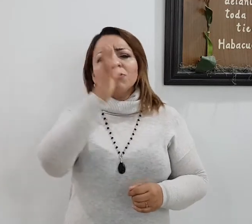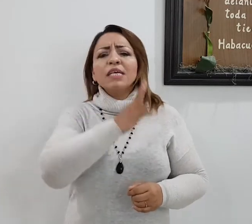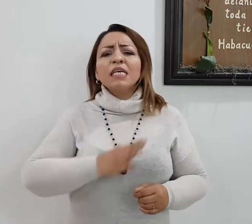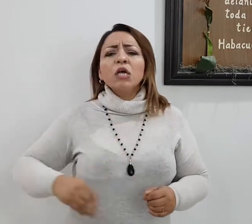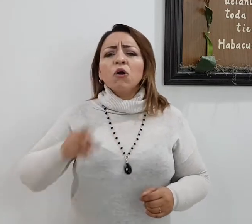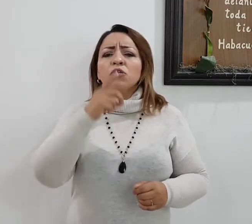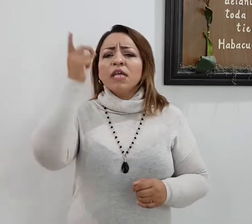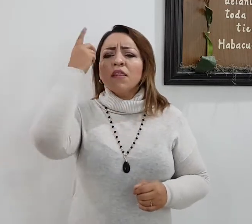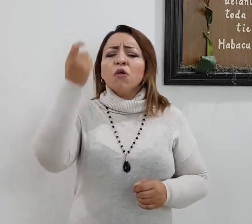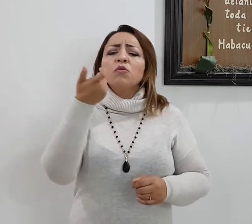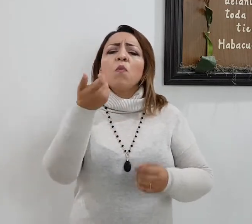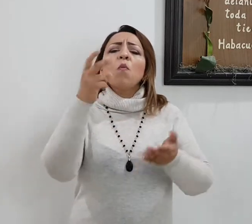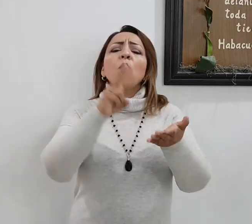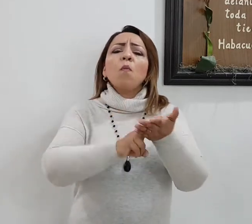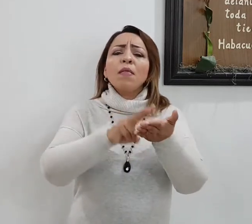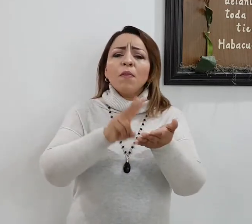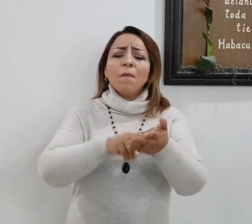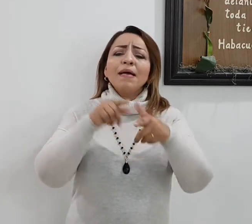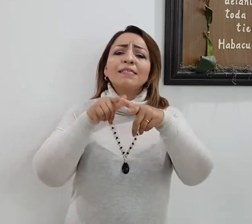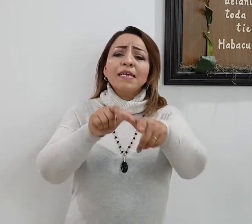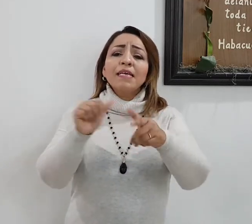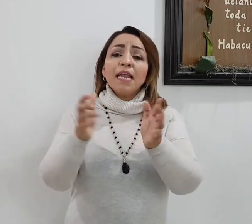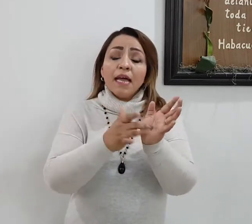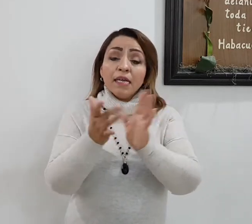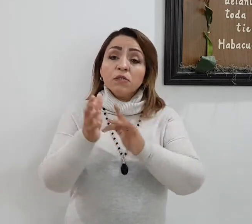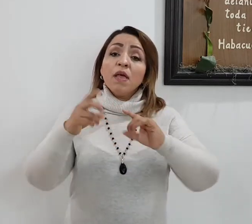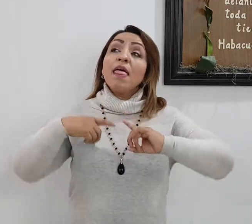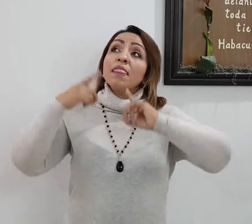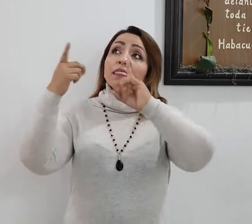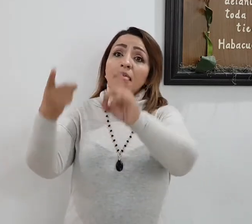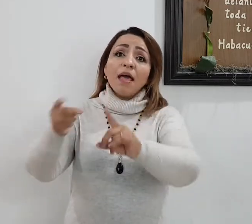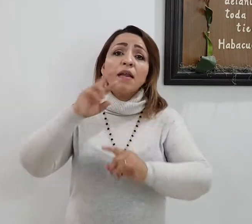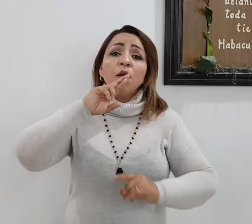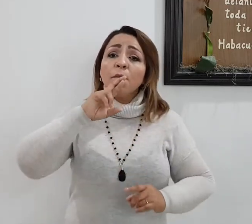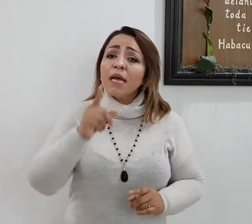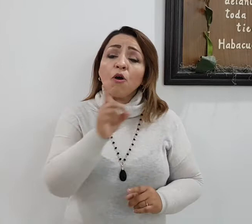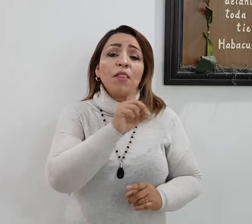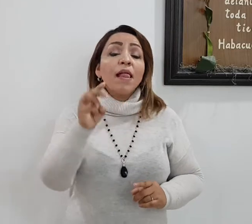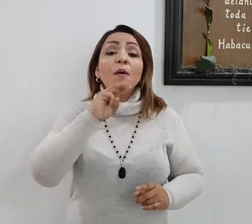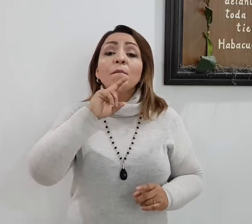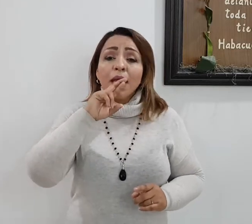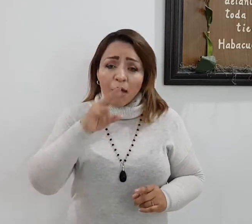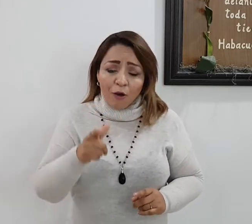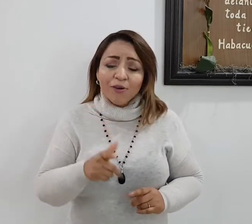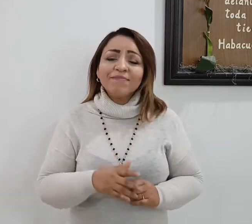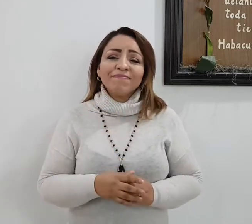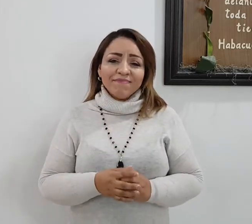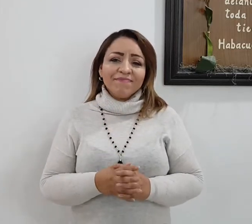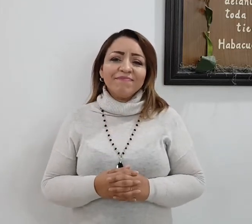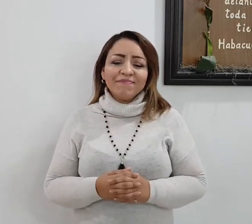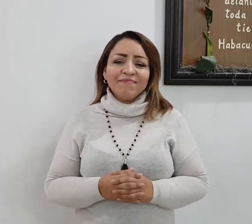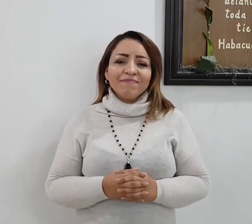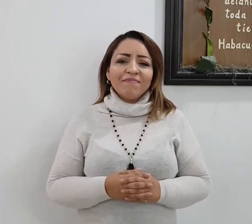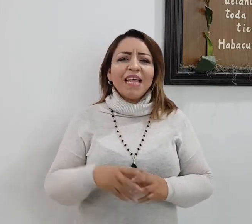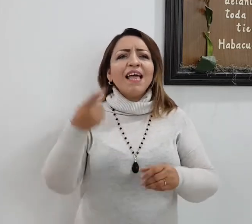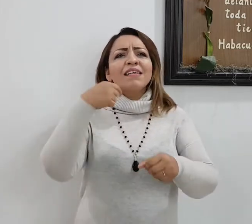darle al Señor lo mejor de lo mejor. La semana pasada, en aquel pasaje donde Jesús les dice a